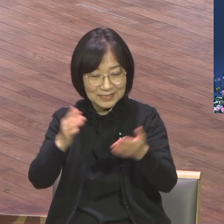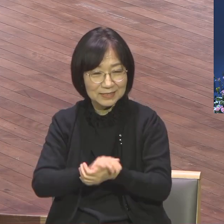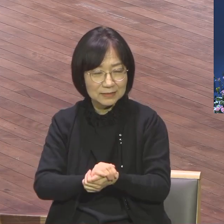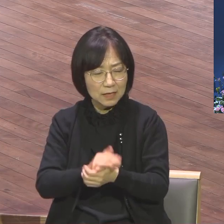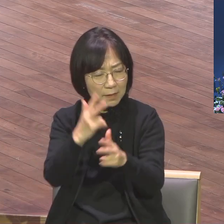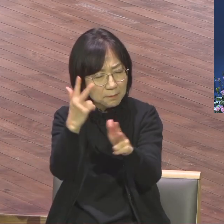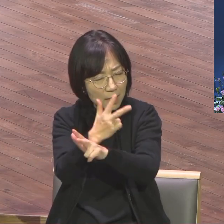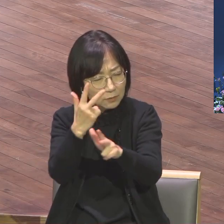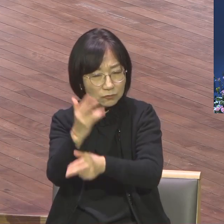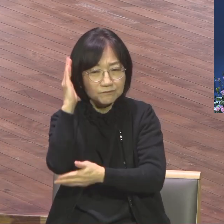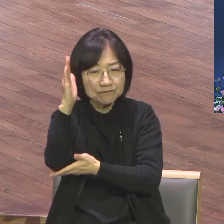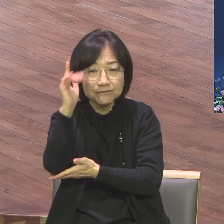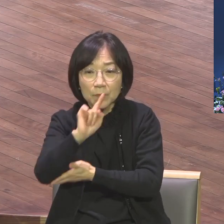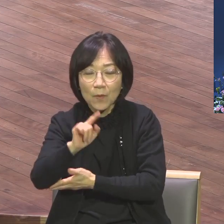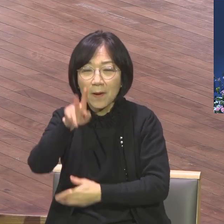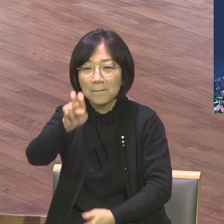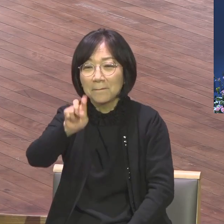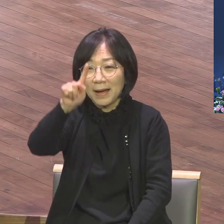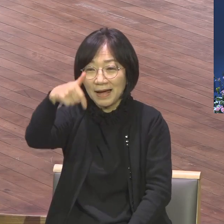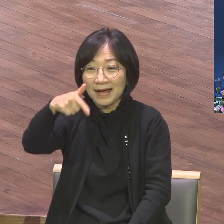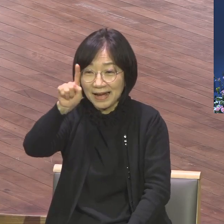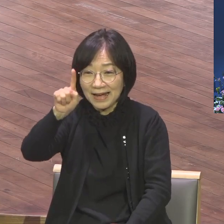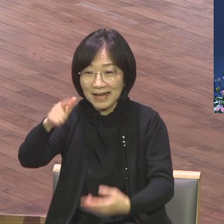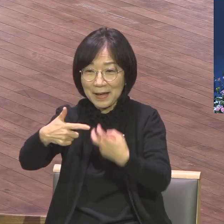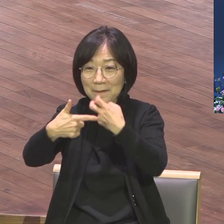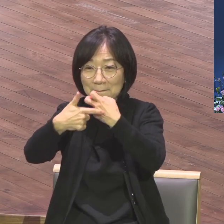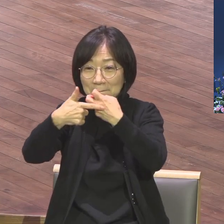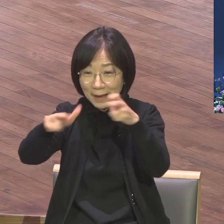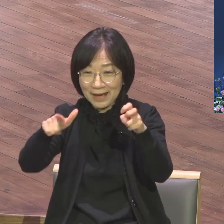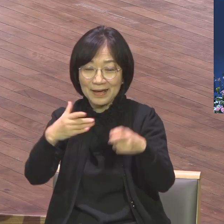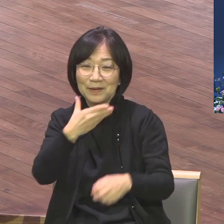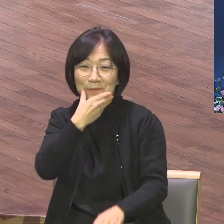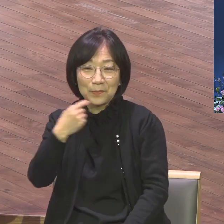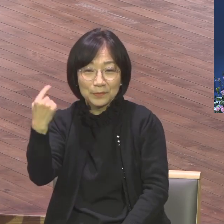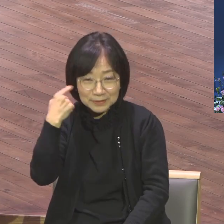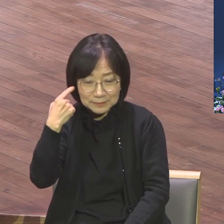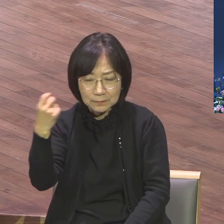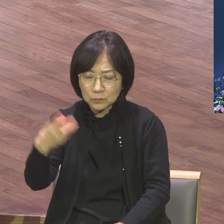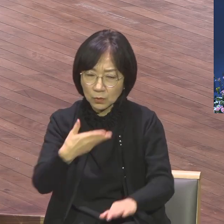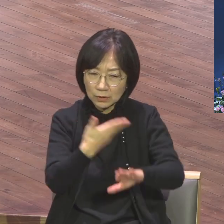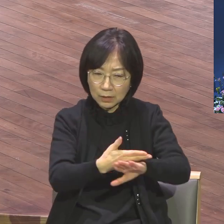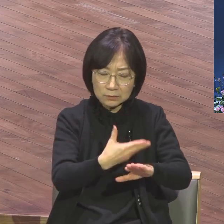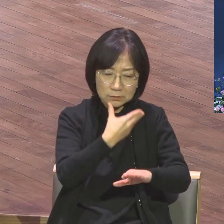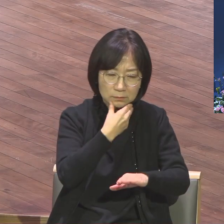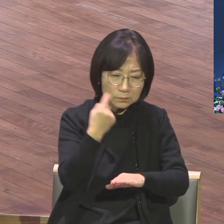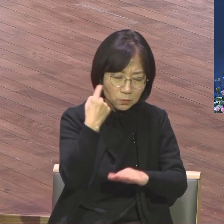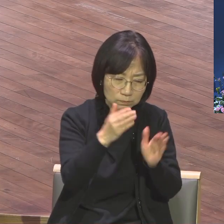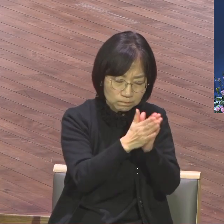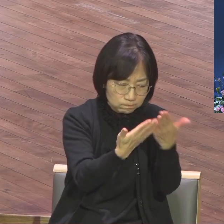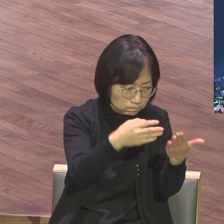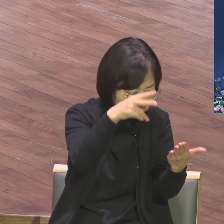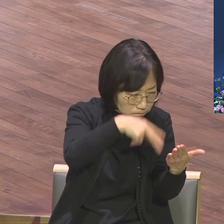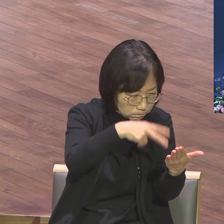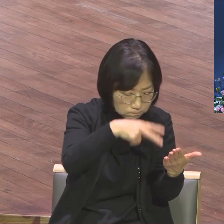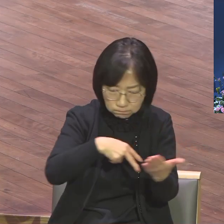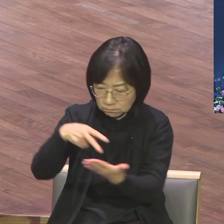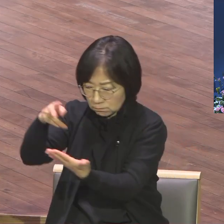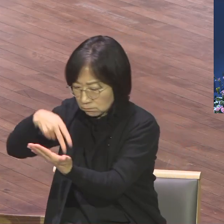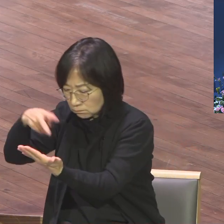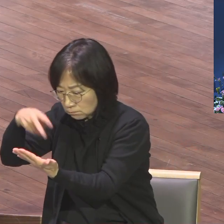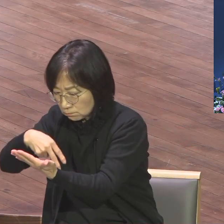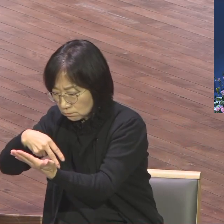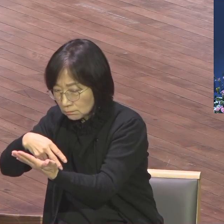이 마가복음 말씀과 또 다른 복음서의 말씀을 보면은 예수님께서